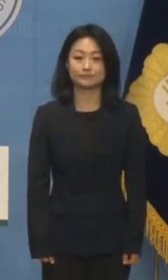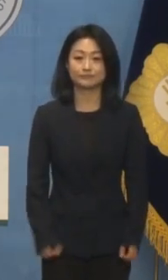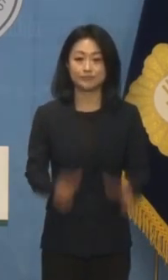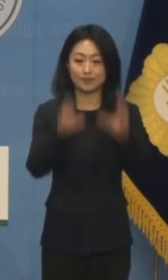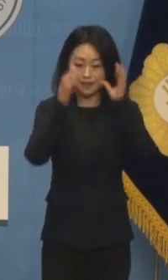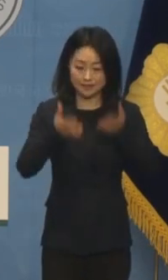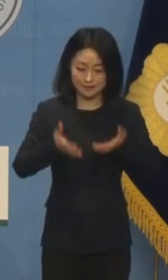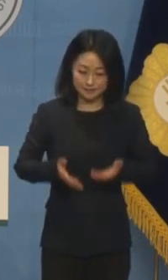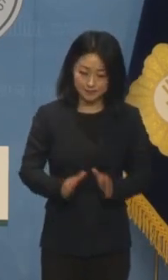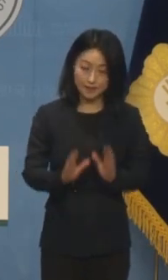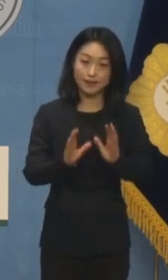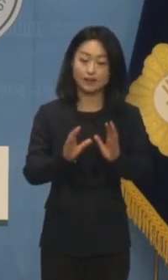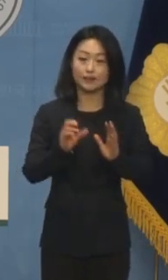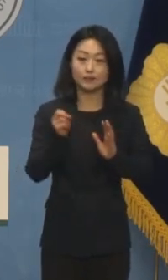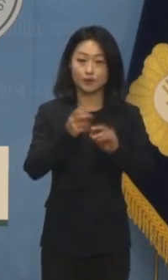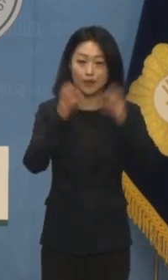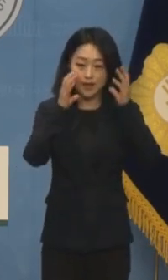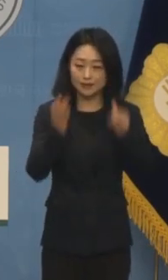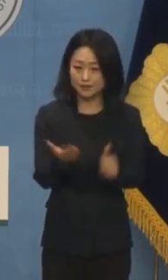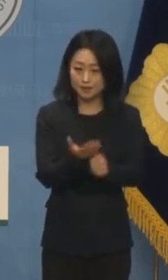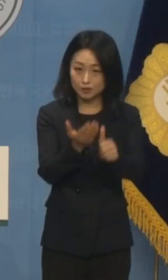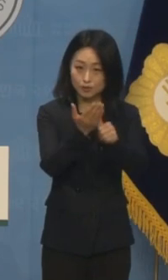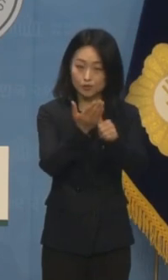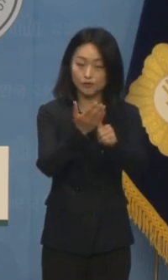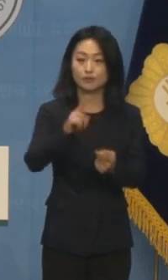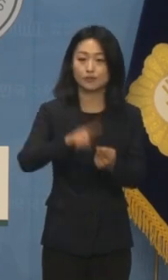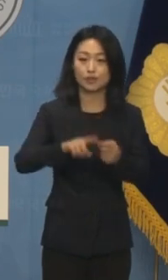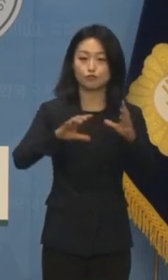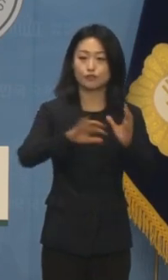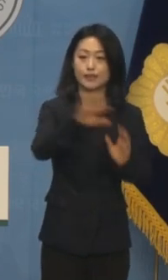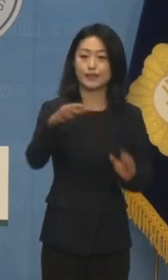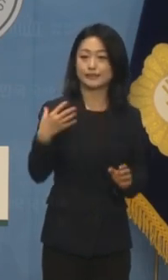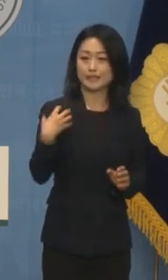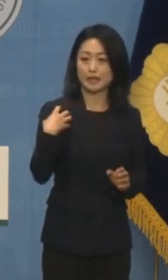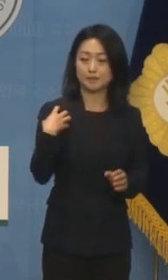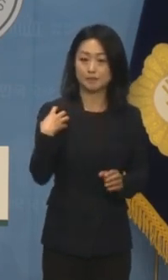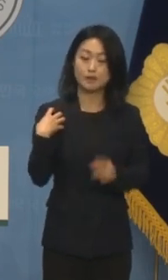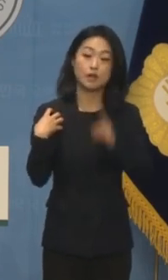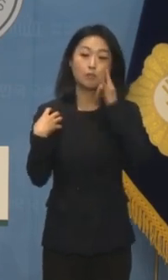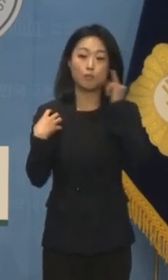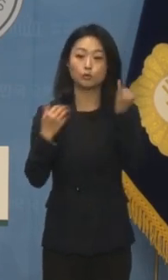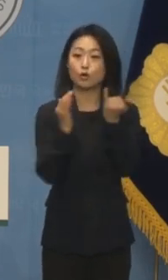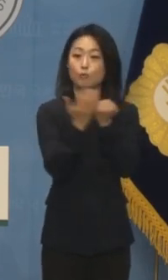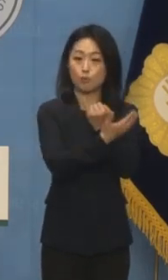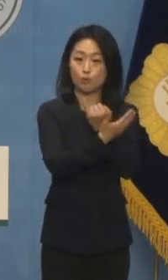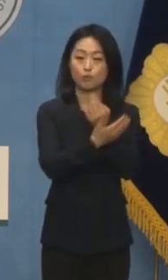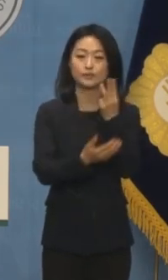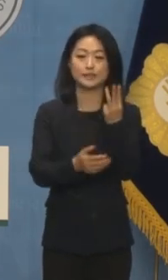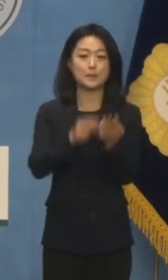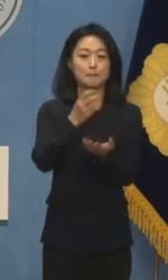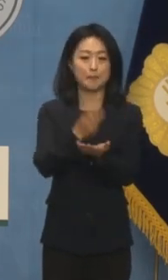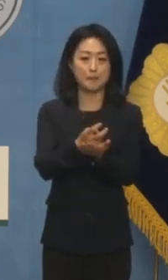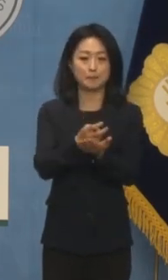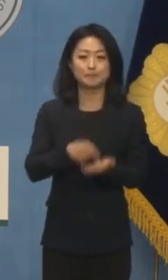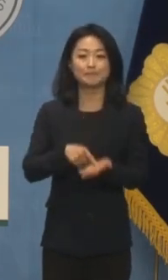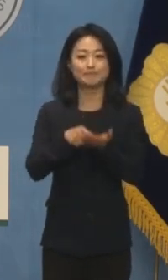출생 양육에 대한 국가 책임을 대폭 강화하는 모성보호 3법